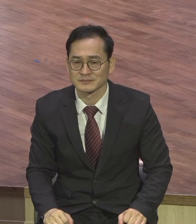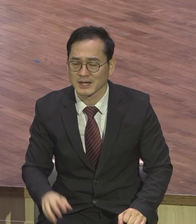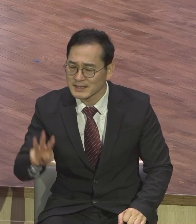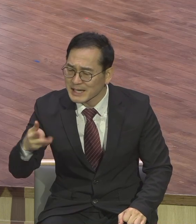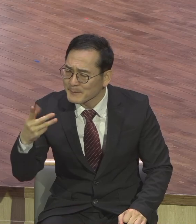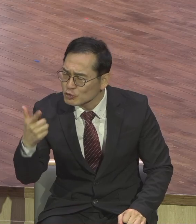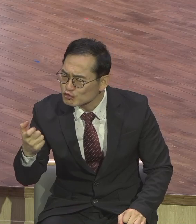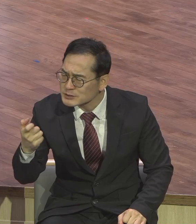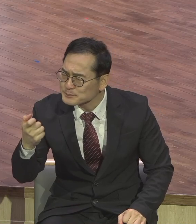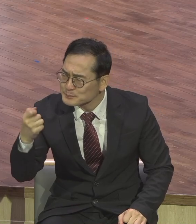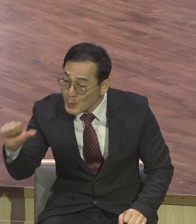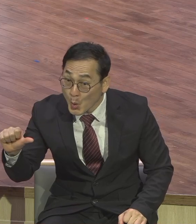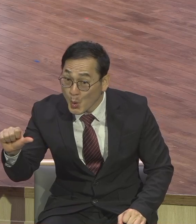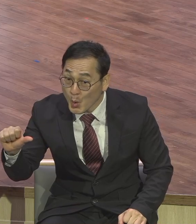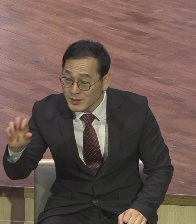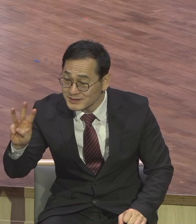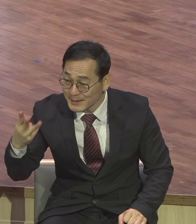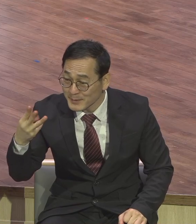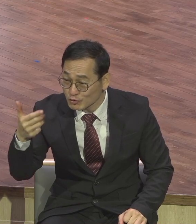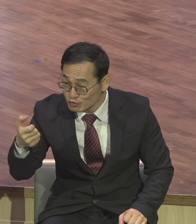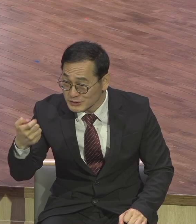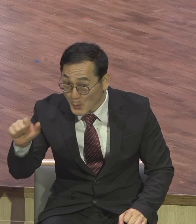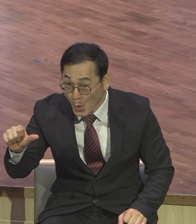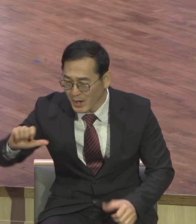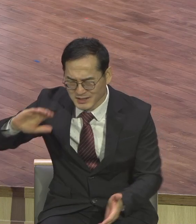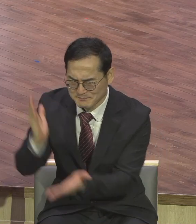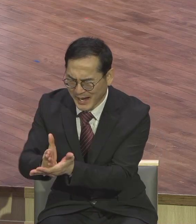365가지 하지 마라.